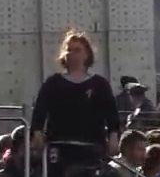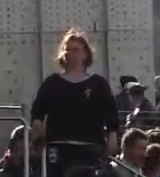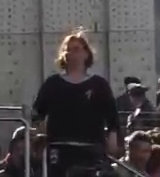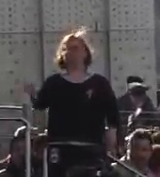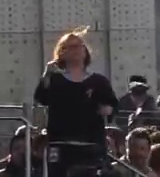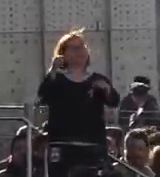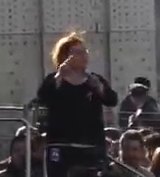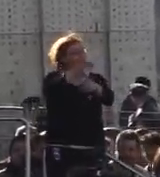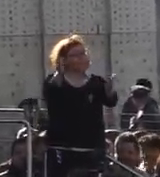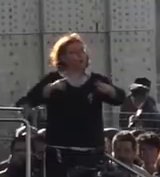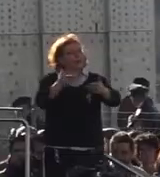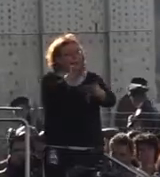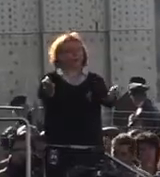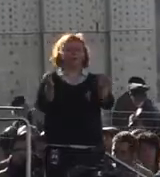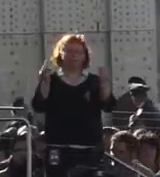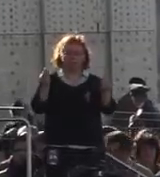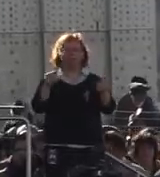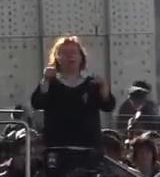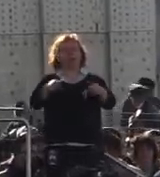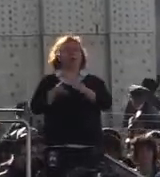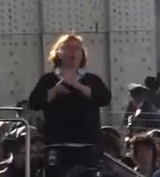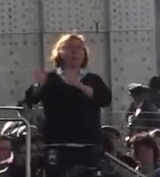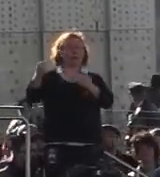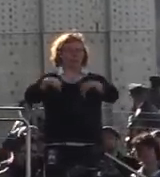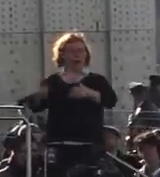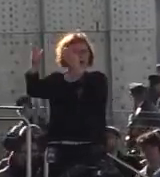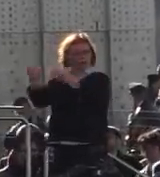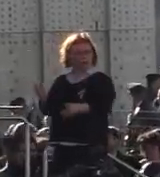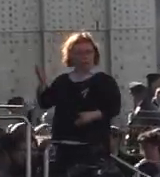Éltek, itt vagytok! Alternatív elnök!